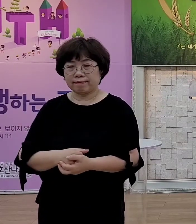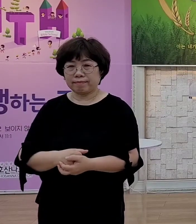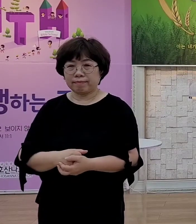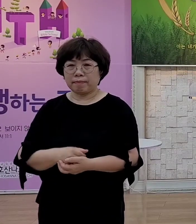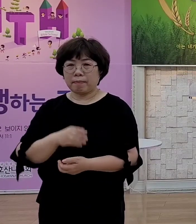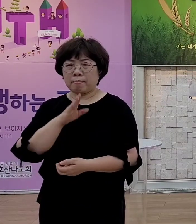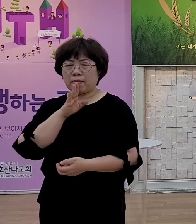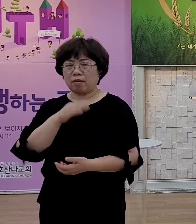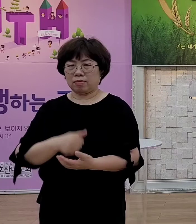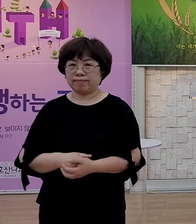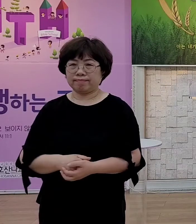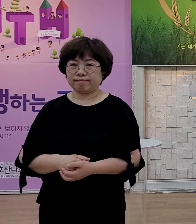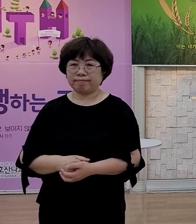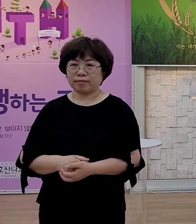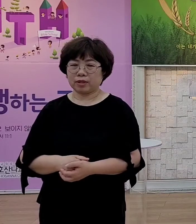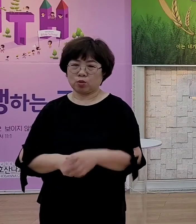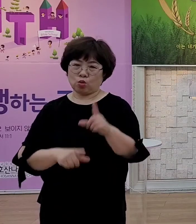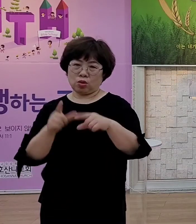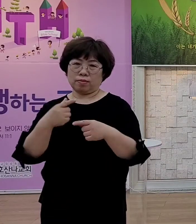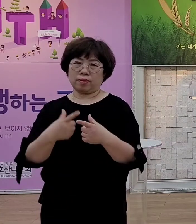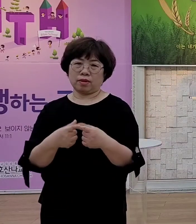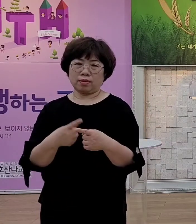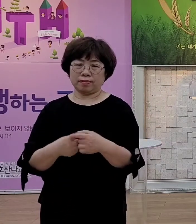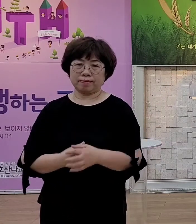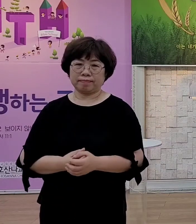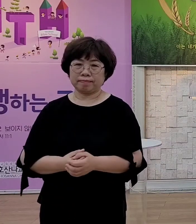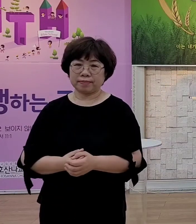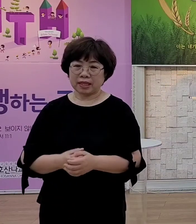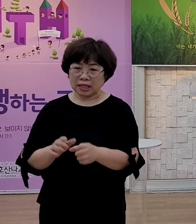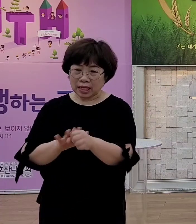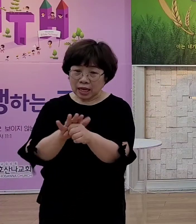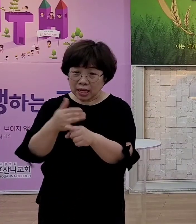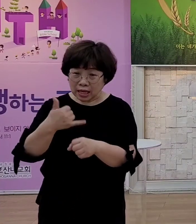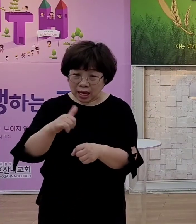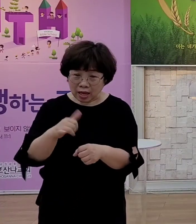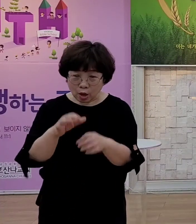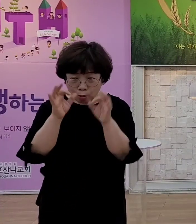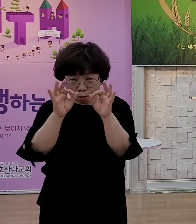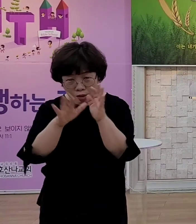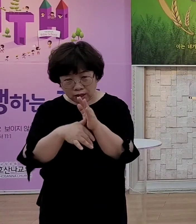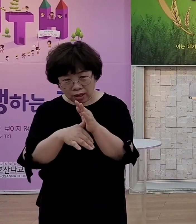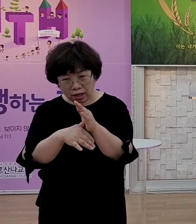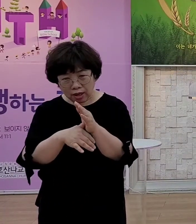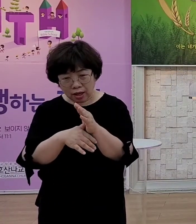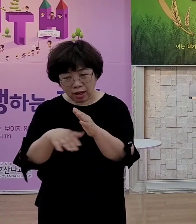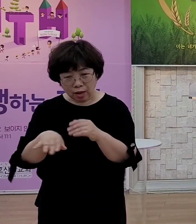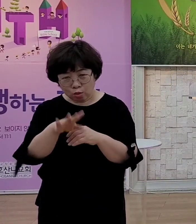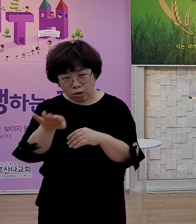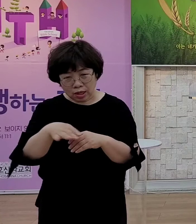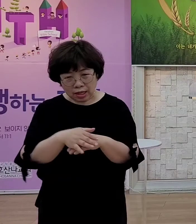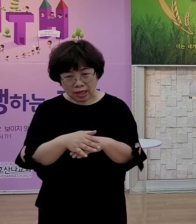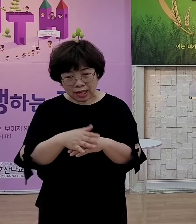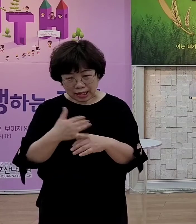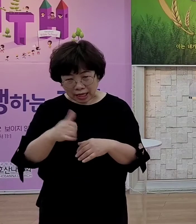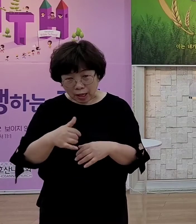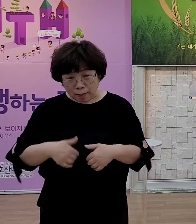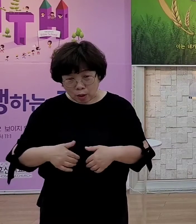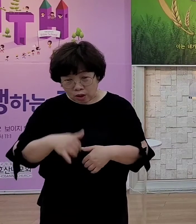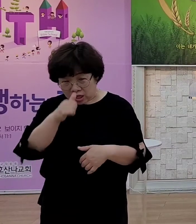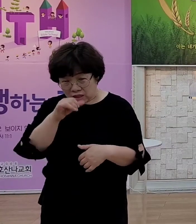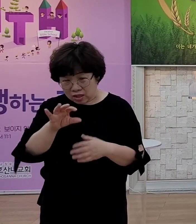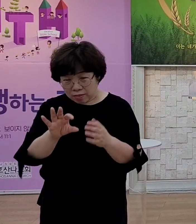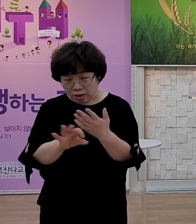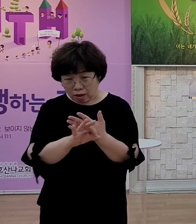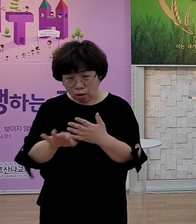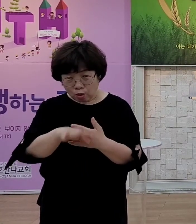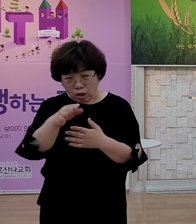바로 그거예요. 여러분 정말 사랑하는 자녀에게 뭐가 필요한데 뭘 준들 아깝습니까? 부모가 못해줘서